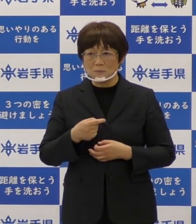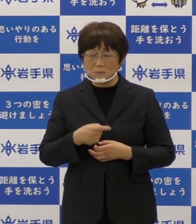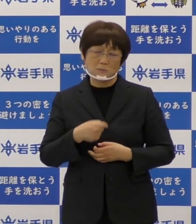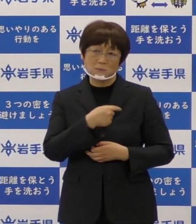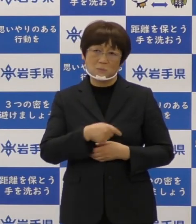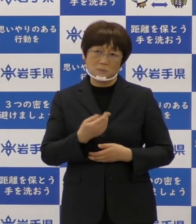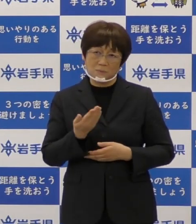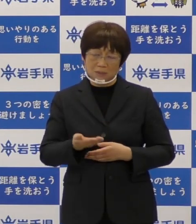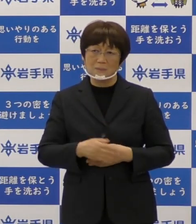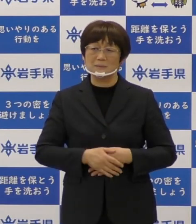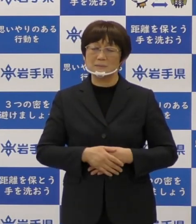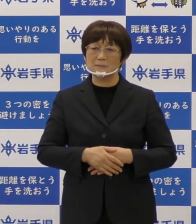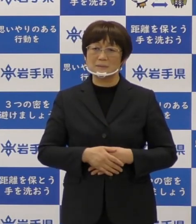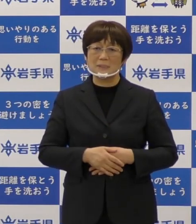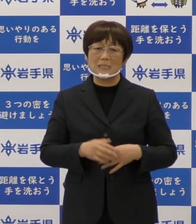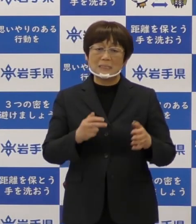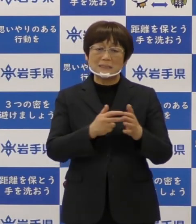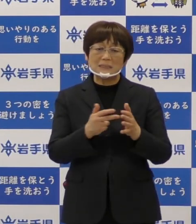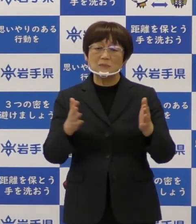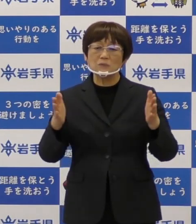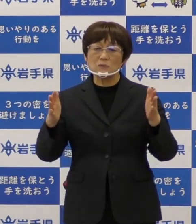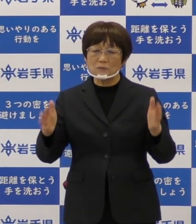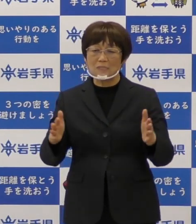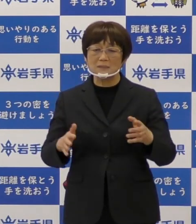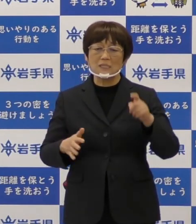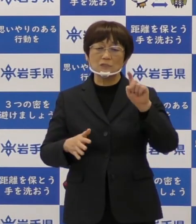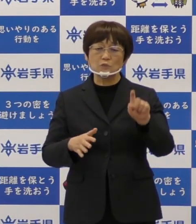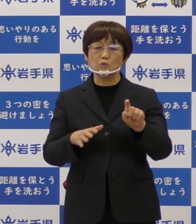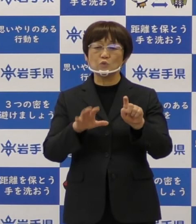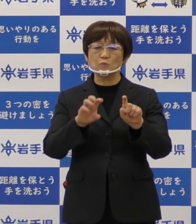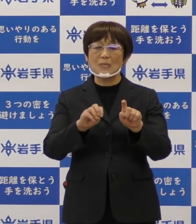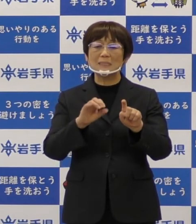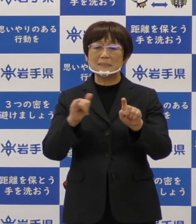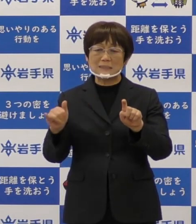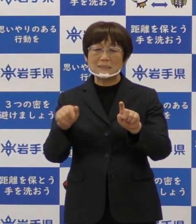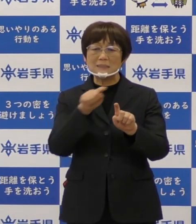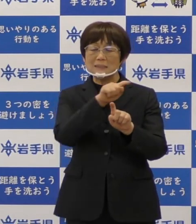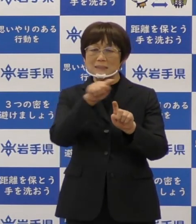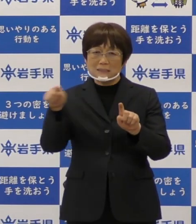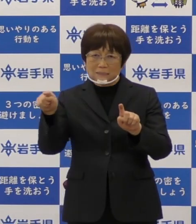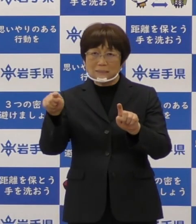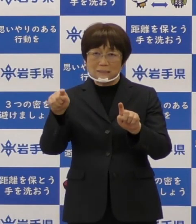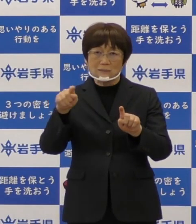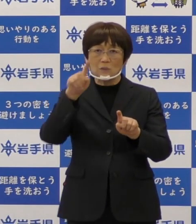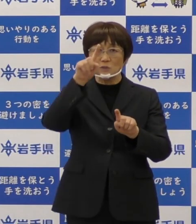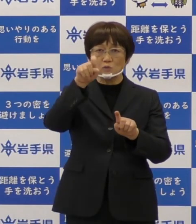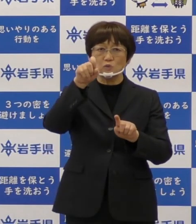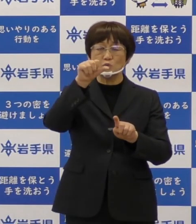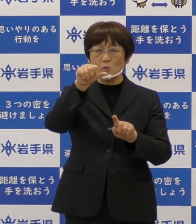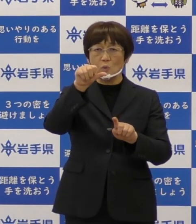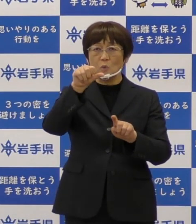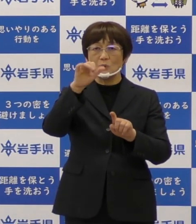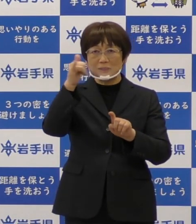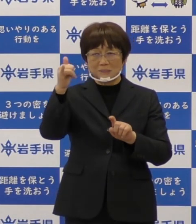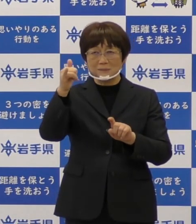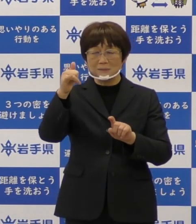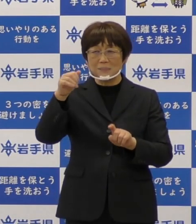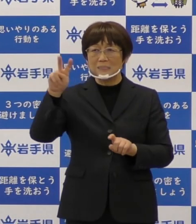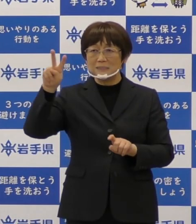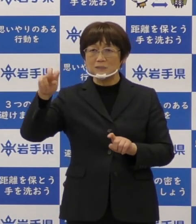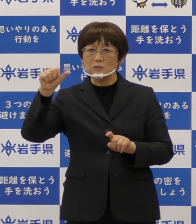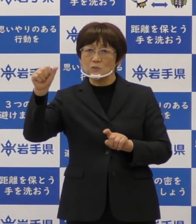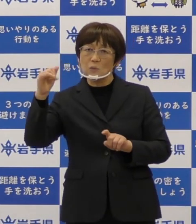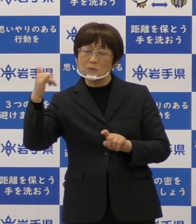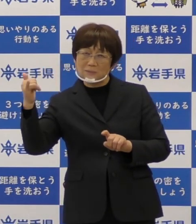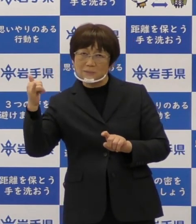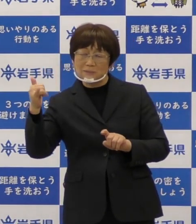1週間10万人あたりの岩手の新規感染者数が15人を超え、また25人を超えるよう